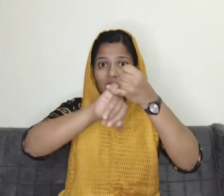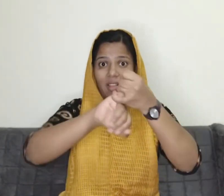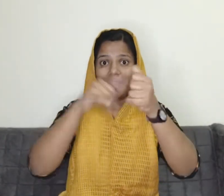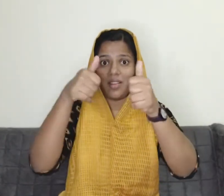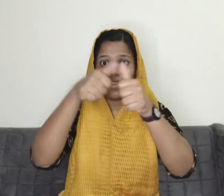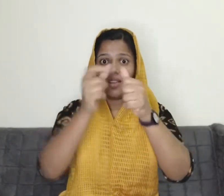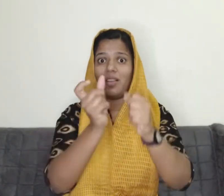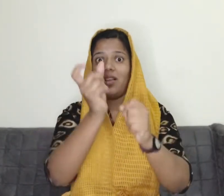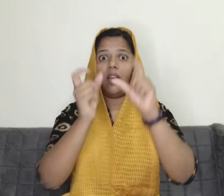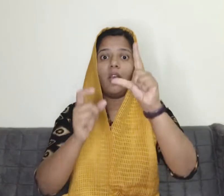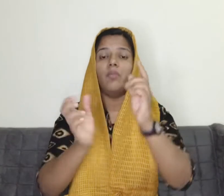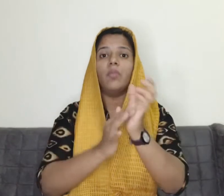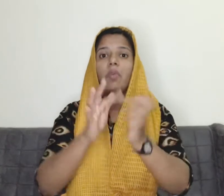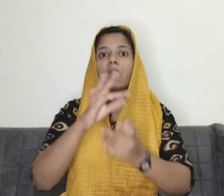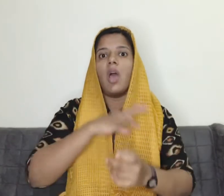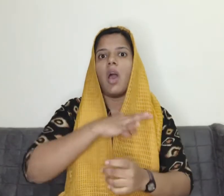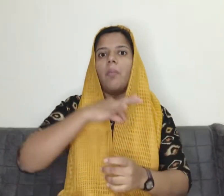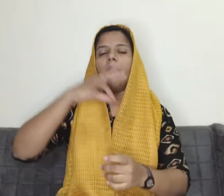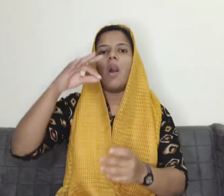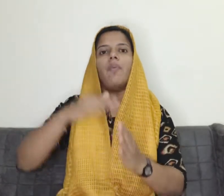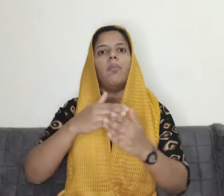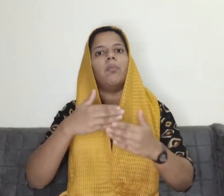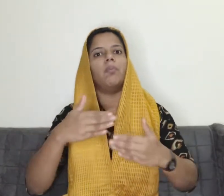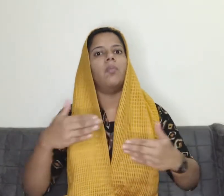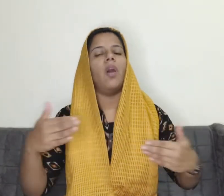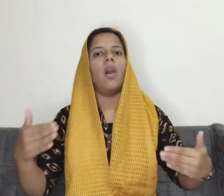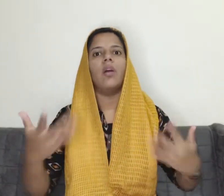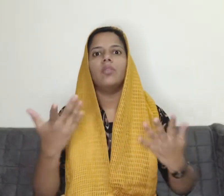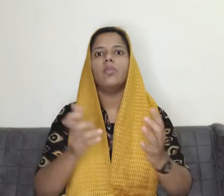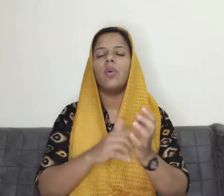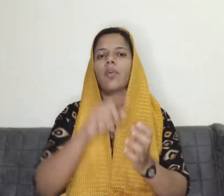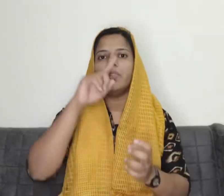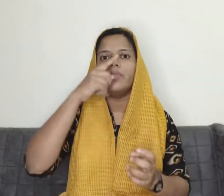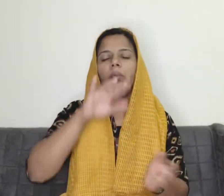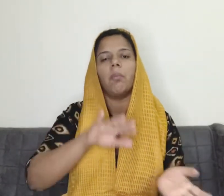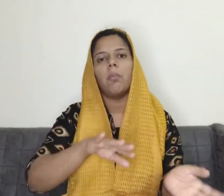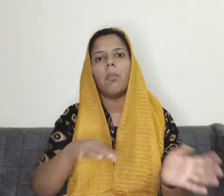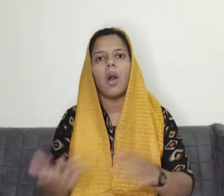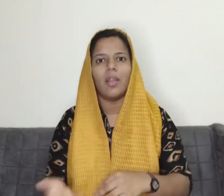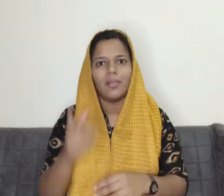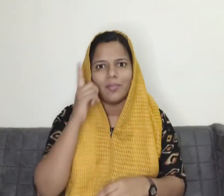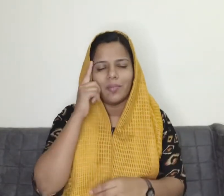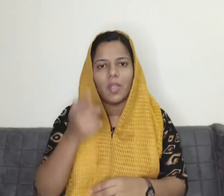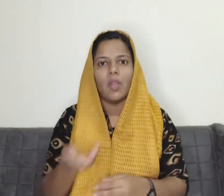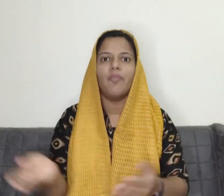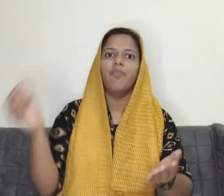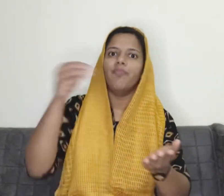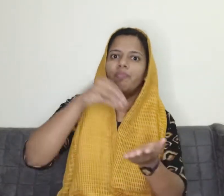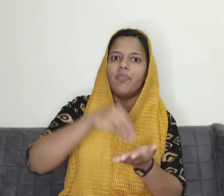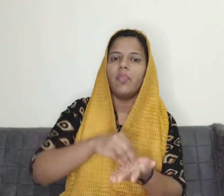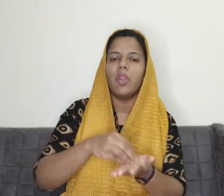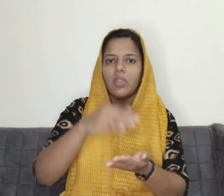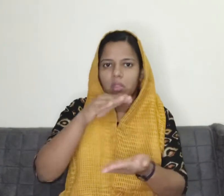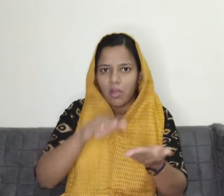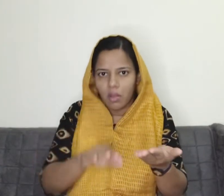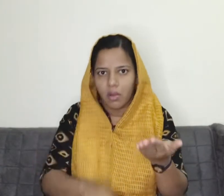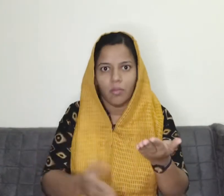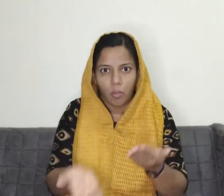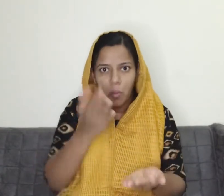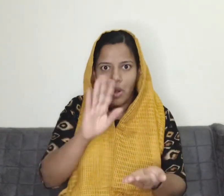നിന്നും ദൈവത്തിൻ്റെ ആത്മാവ് മാറിക്കഴിഞ്ഞപ്പോൾ ശൗലിൻ്റെ ലൈഫ് മാറി മറിഞ്ഞു, അല്ലെങ്കിൽ വീണ്ടും ആമൻ താഴോട്ട് പോയി,